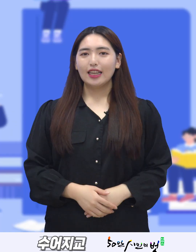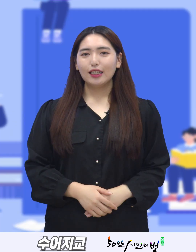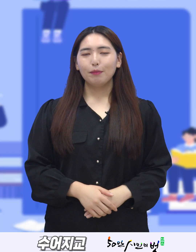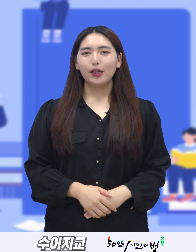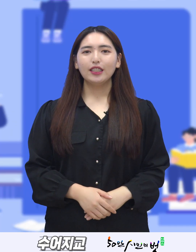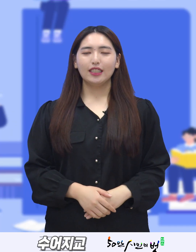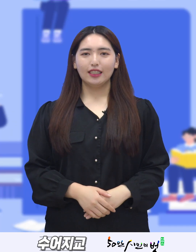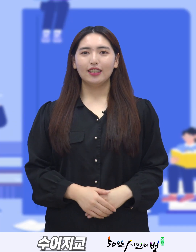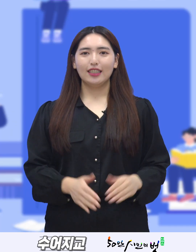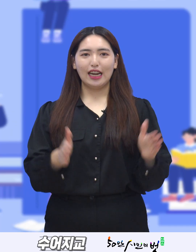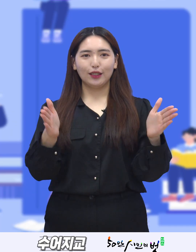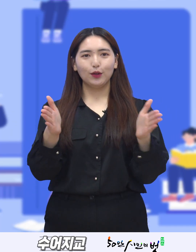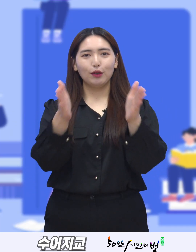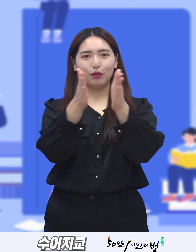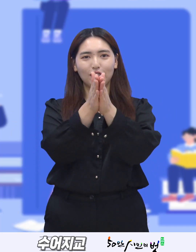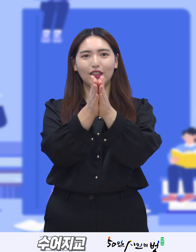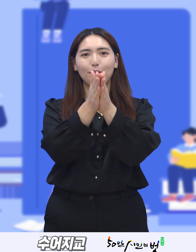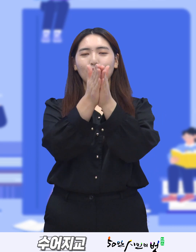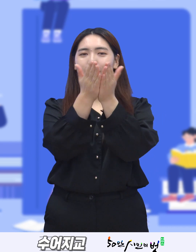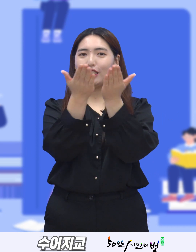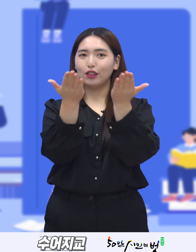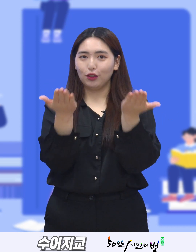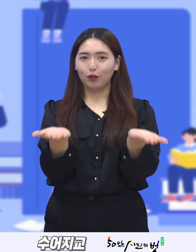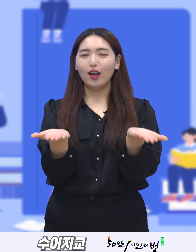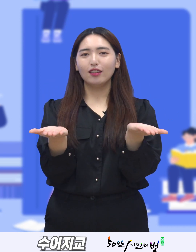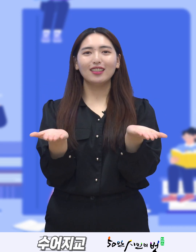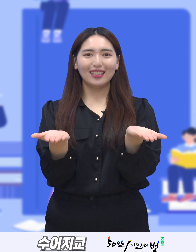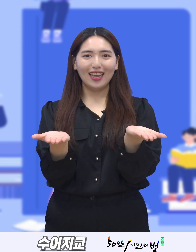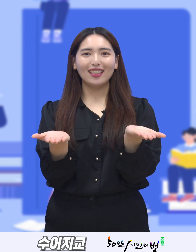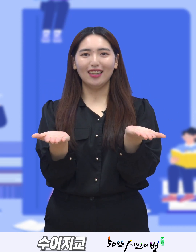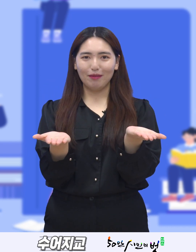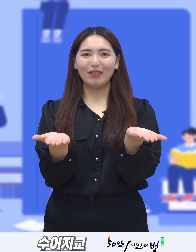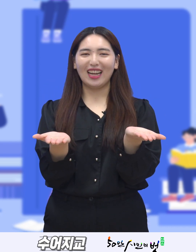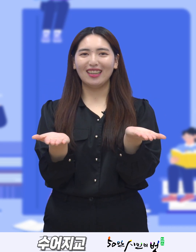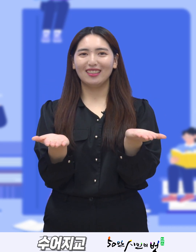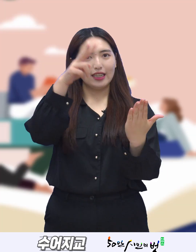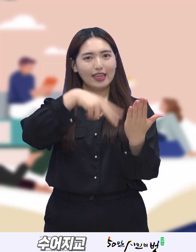책을 펼치듯 양손을 붙였다 펼치는 수어 책입니다.